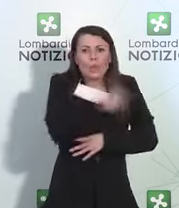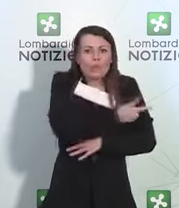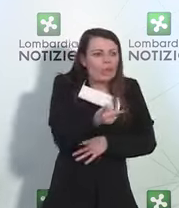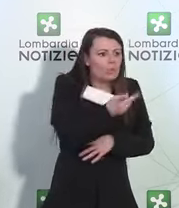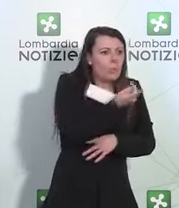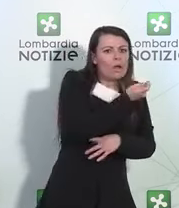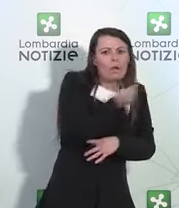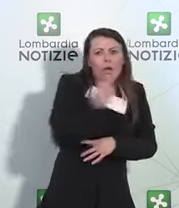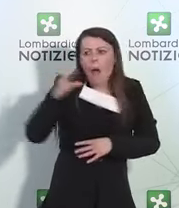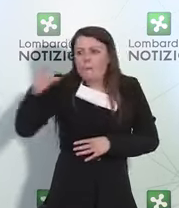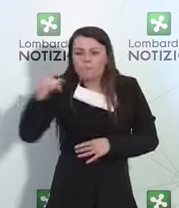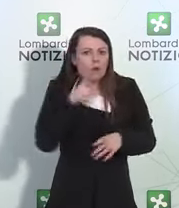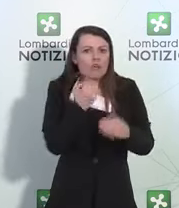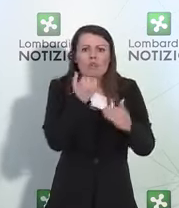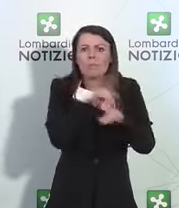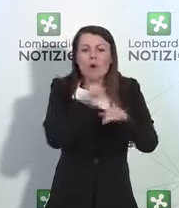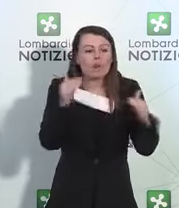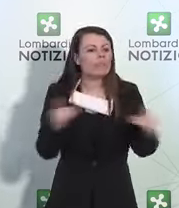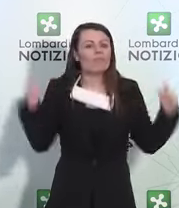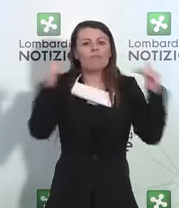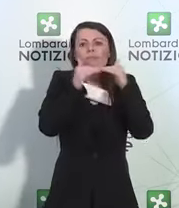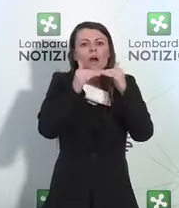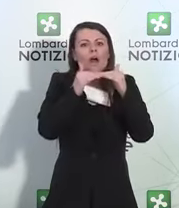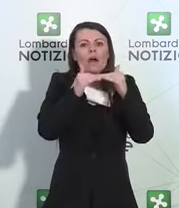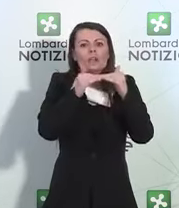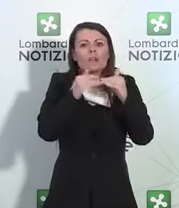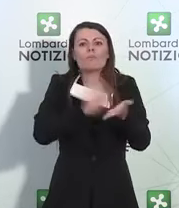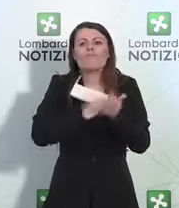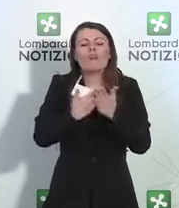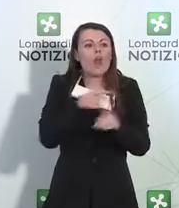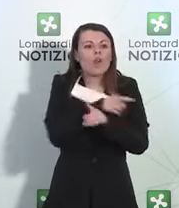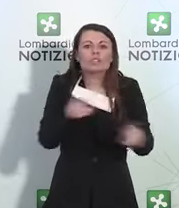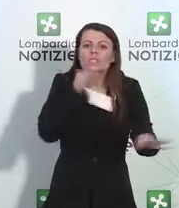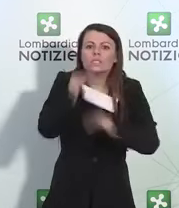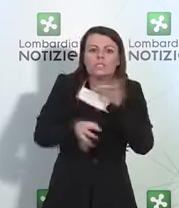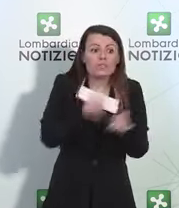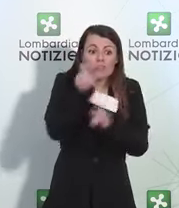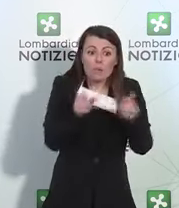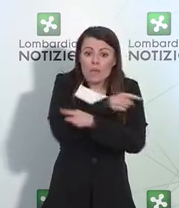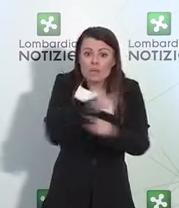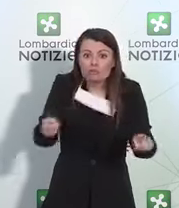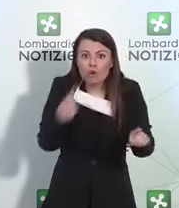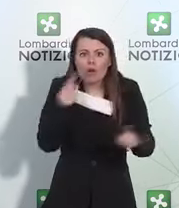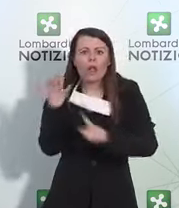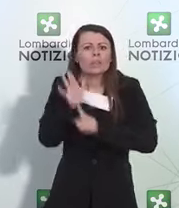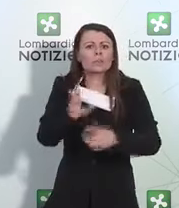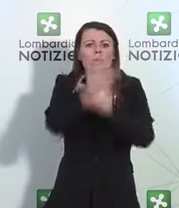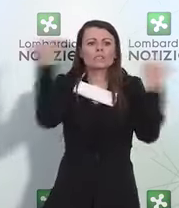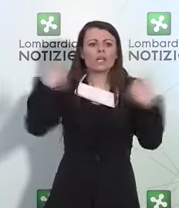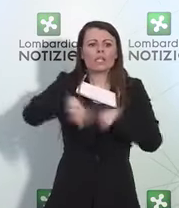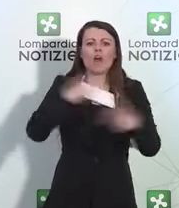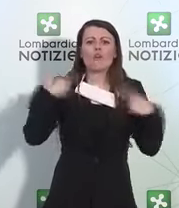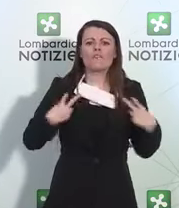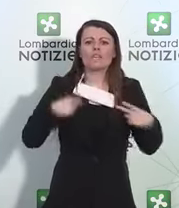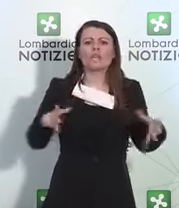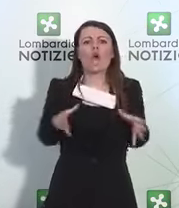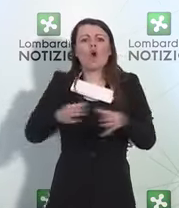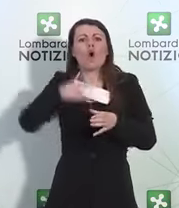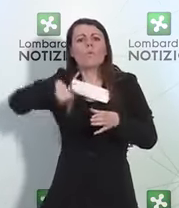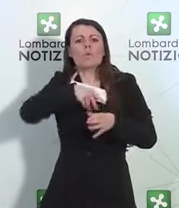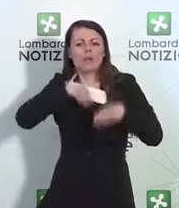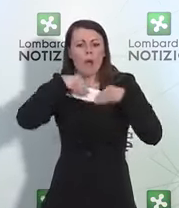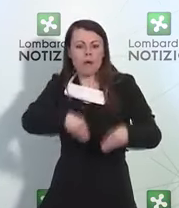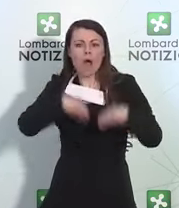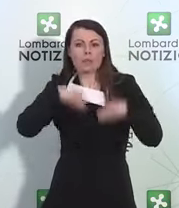questa è gente che dimostra la grande partecipazione alla vita della nostra comunità e vuole partecipare nell'ambito